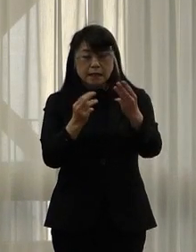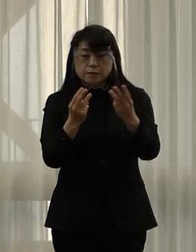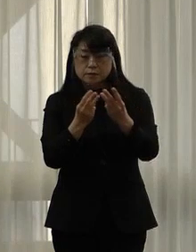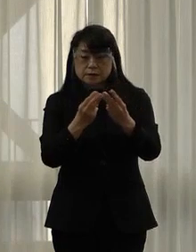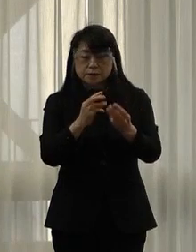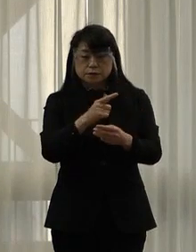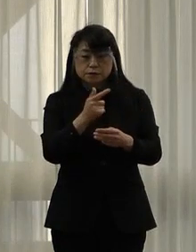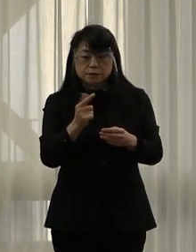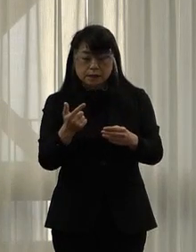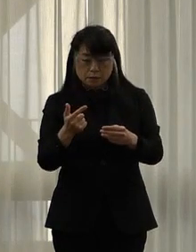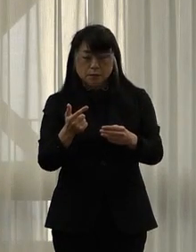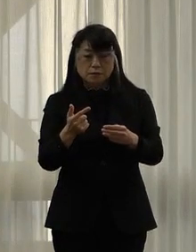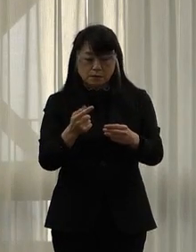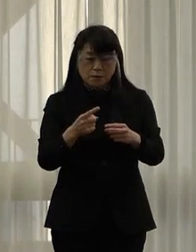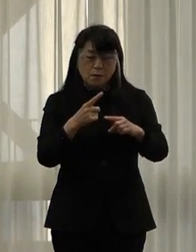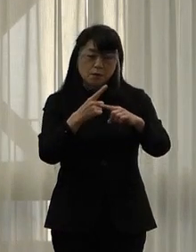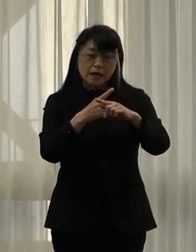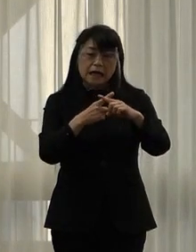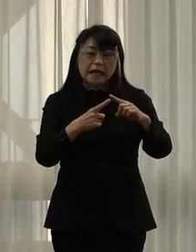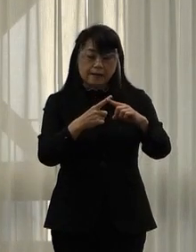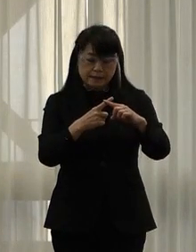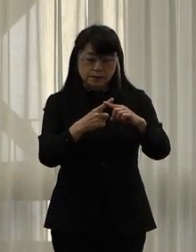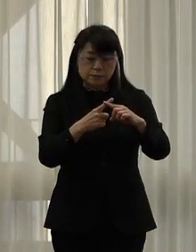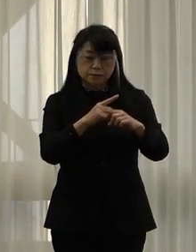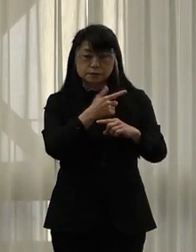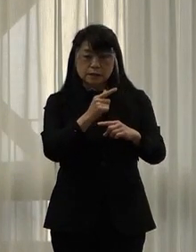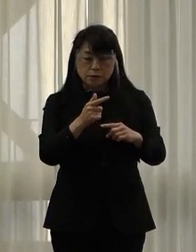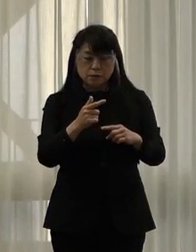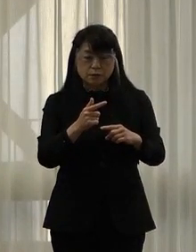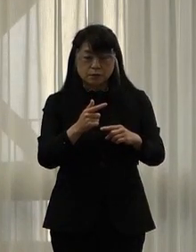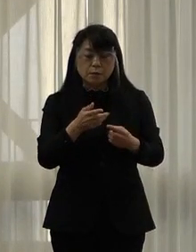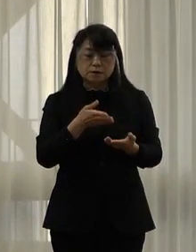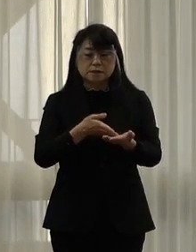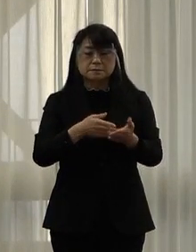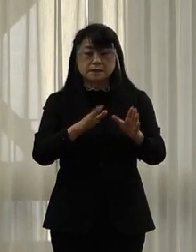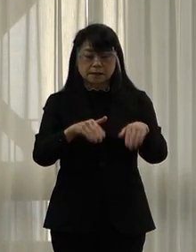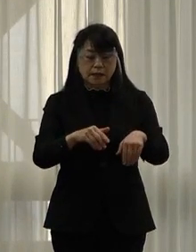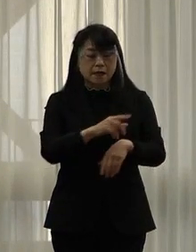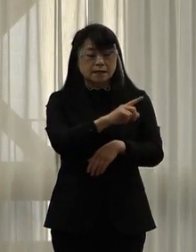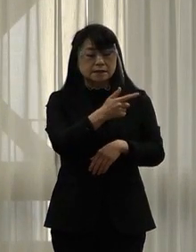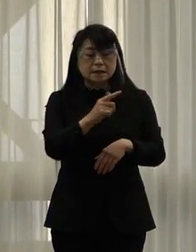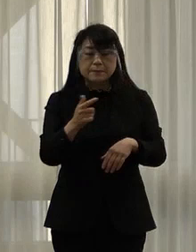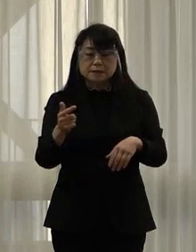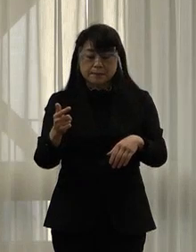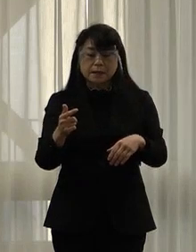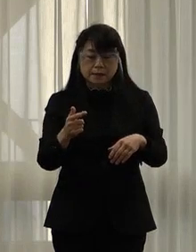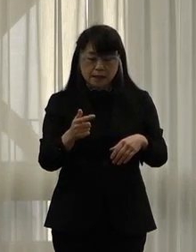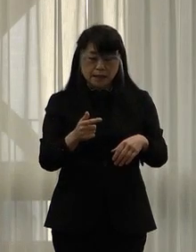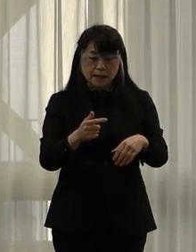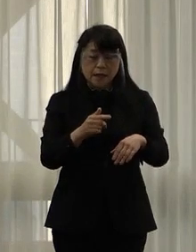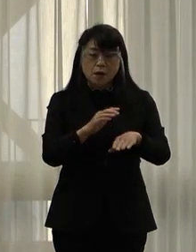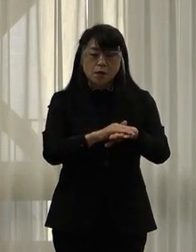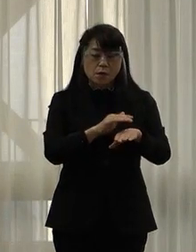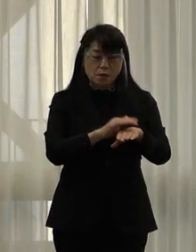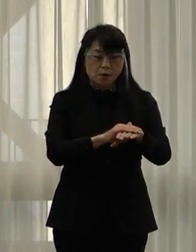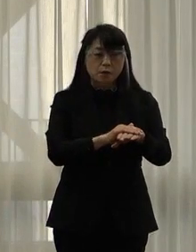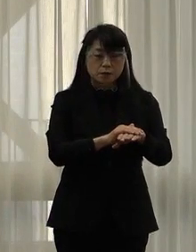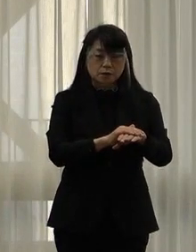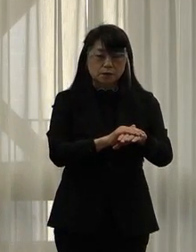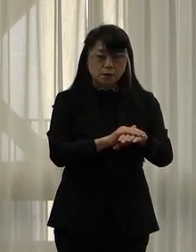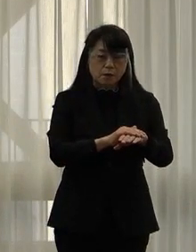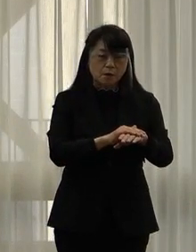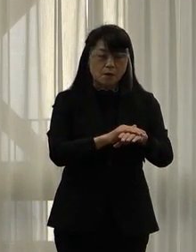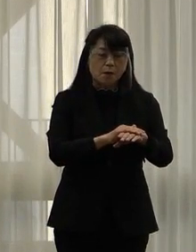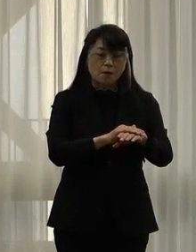てみるということもありました。さまざまなそんなセグメントの掛け算でいろん